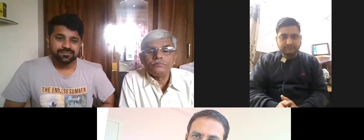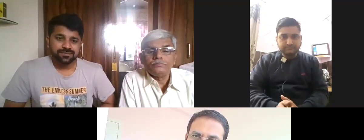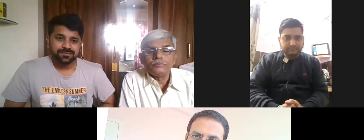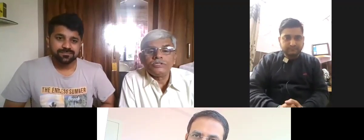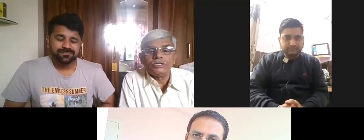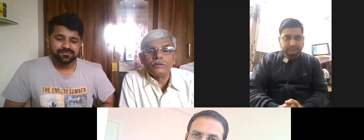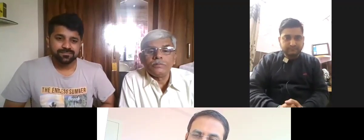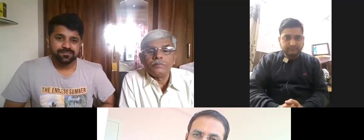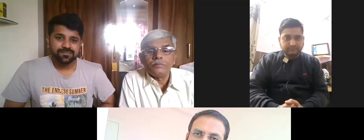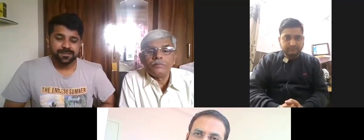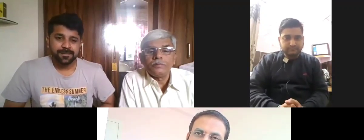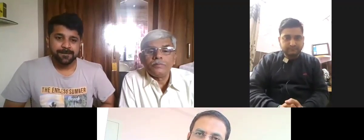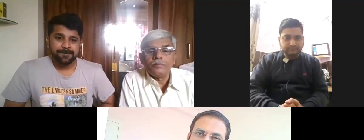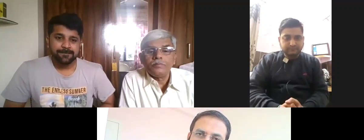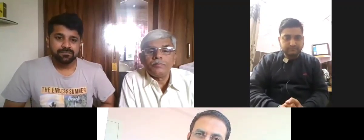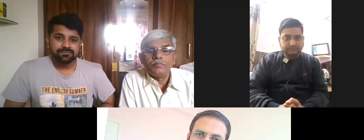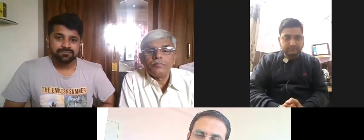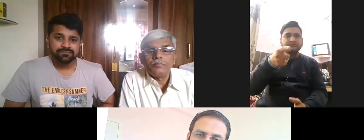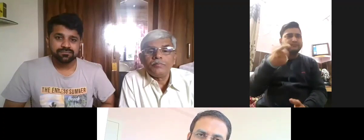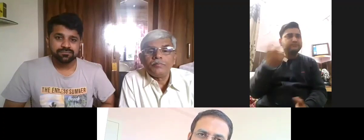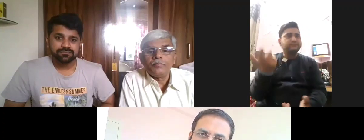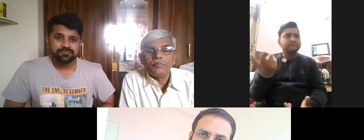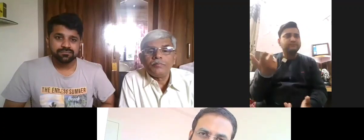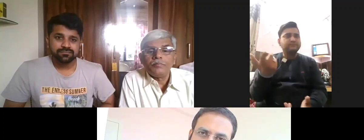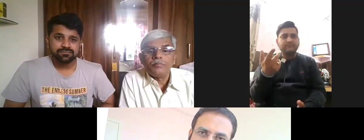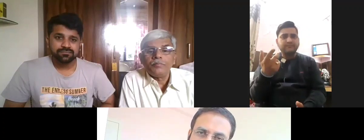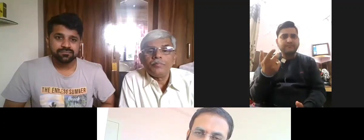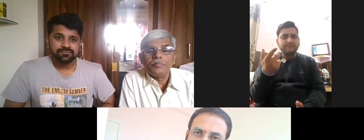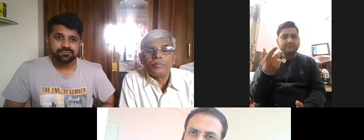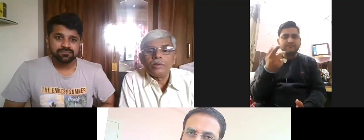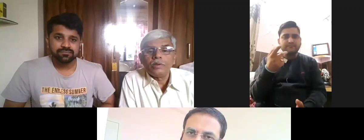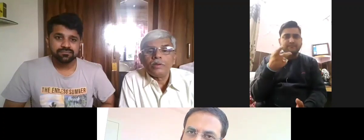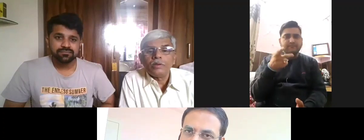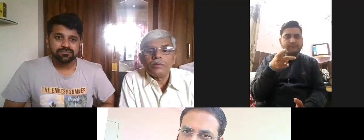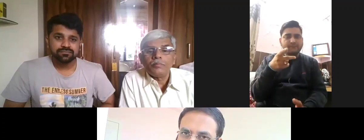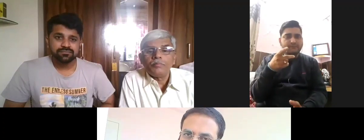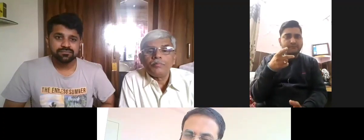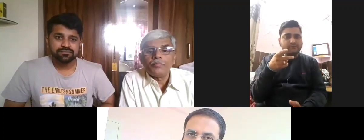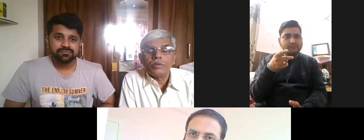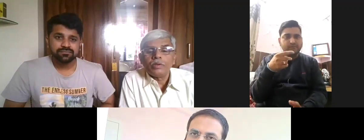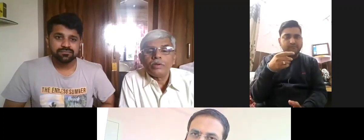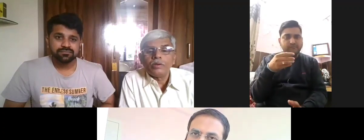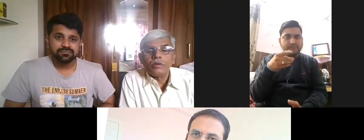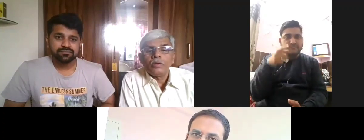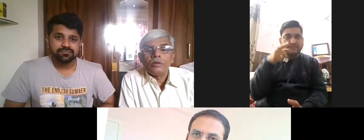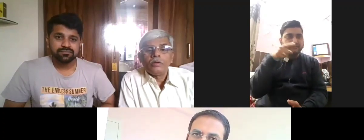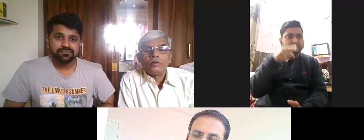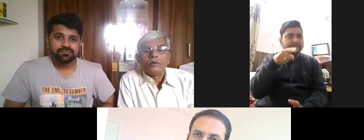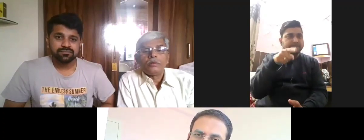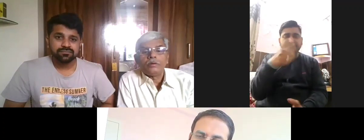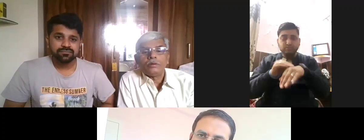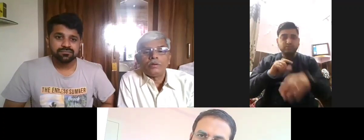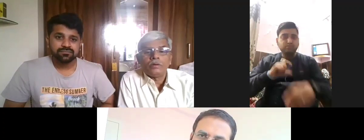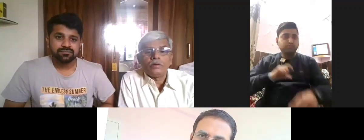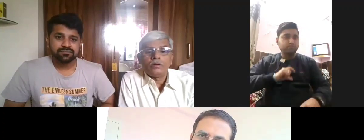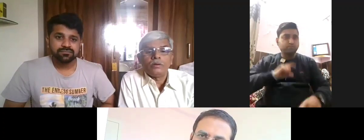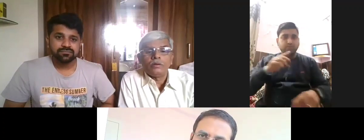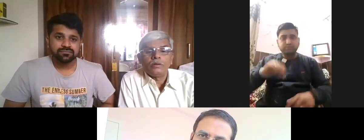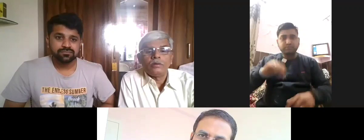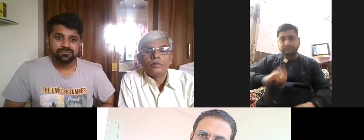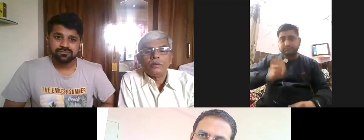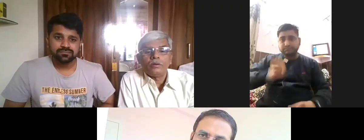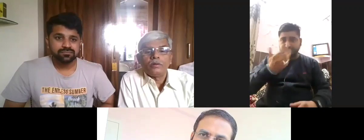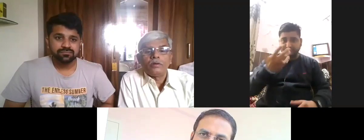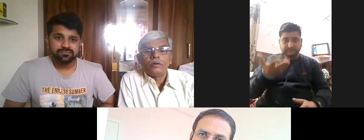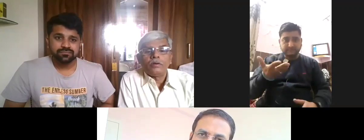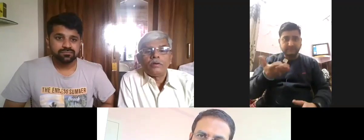है, इंटरनेशनल ओलंपिक्स के लिए क्या तैयारी है, उनका क्या जज्बा है, वो कैसे कैसे उसके